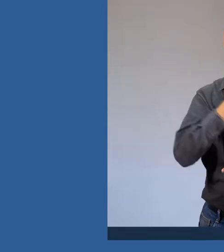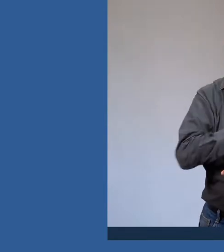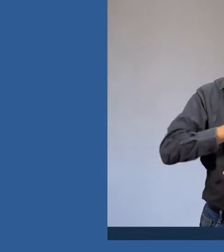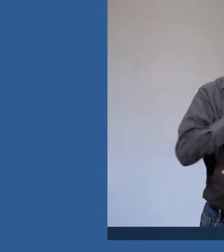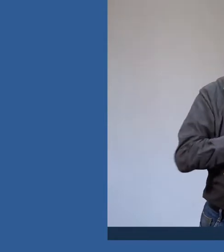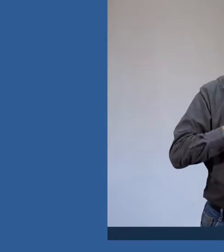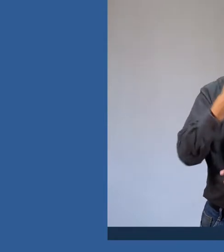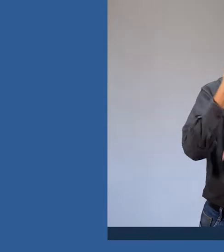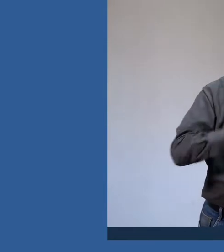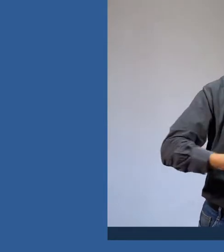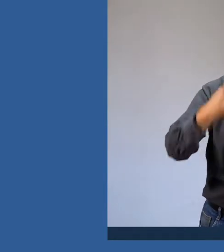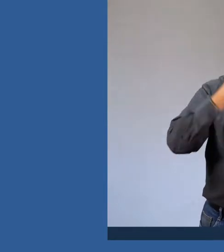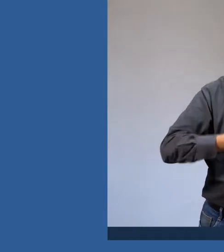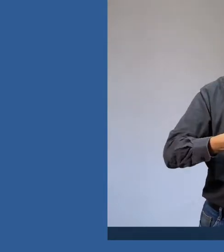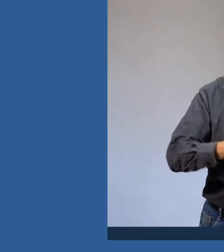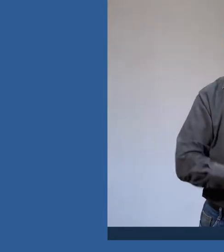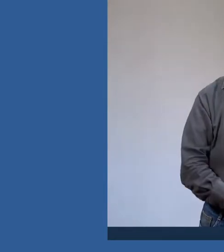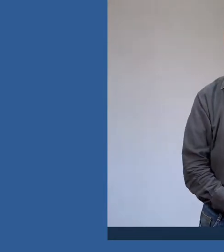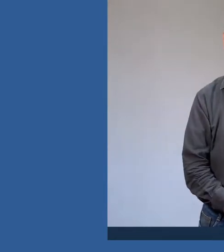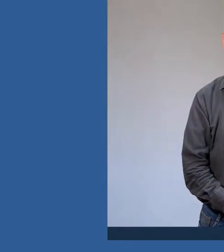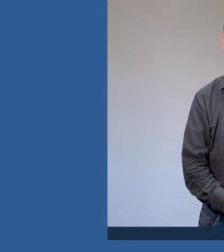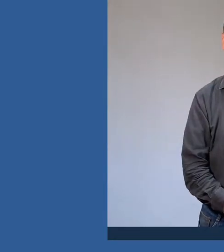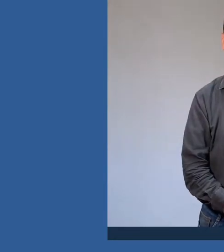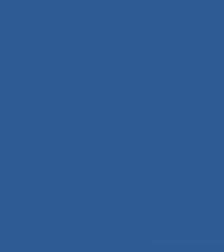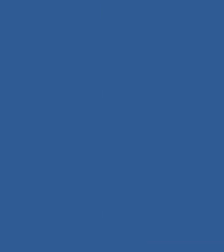Esperamos que disfrutes tu visita.